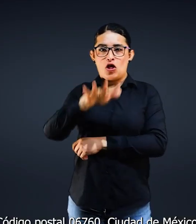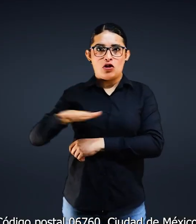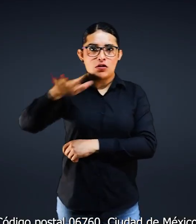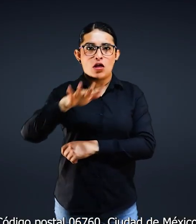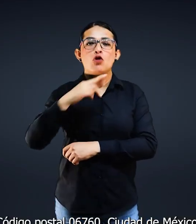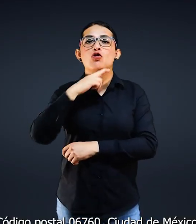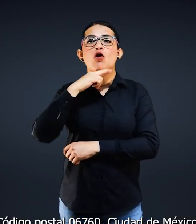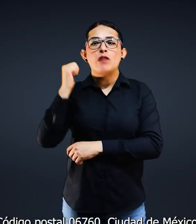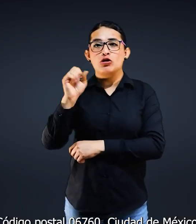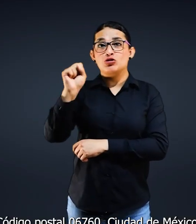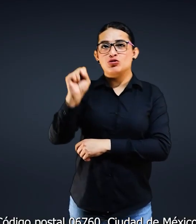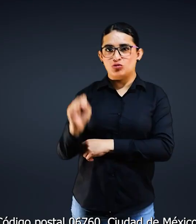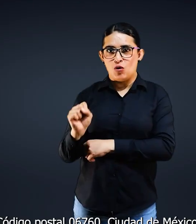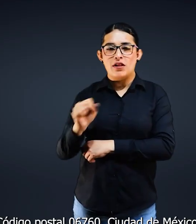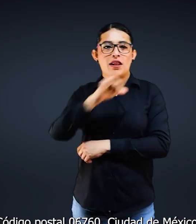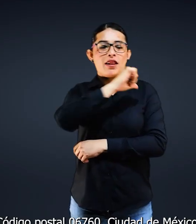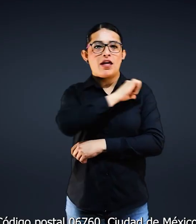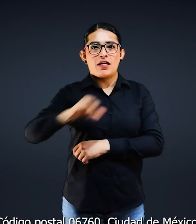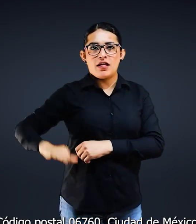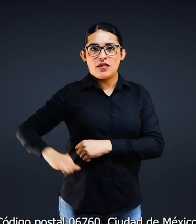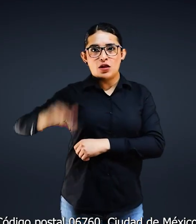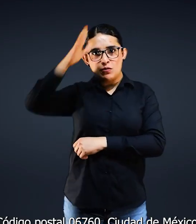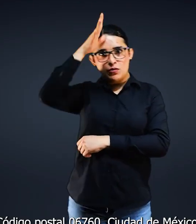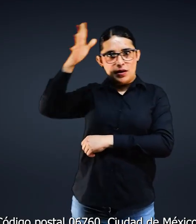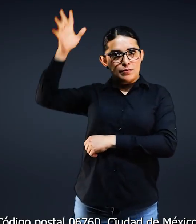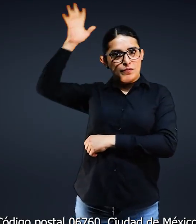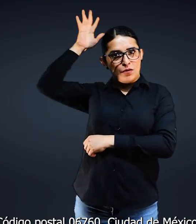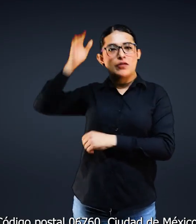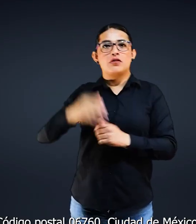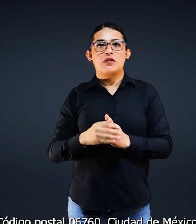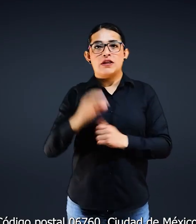Código postal 06760, Ciudad de México.